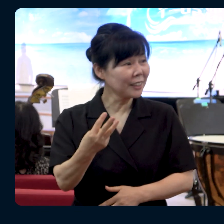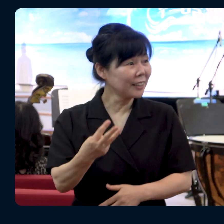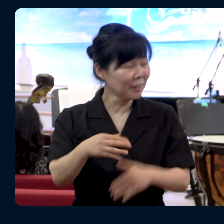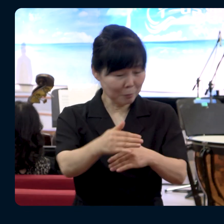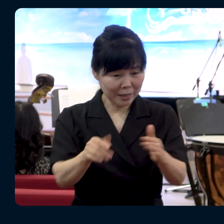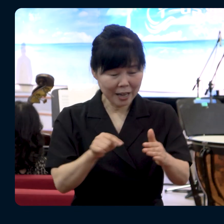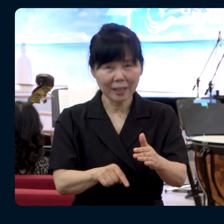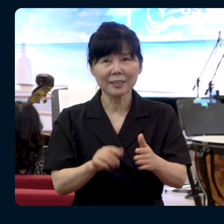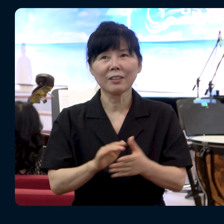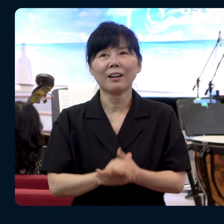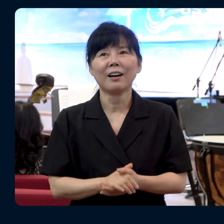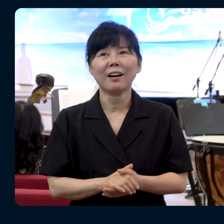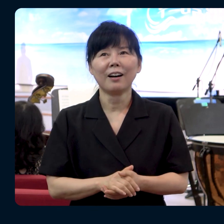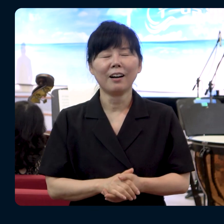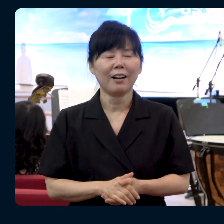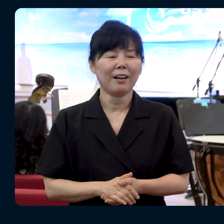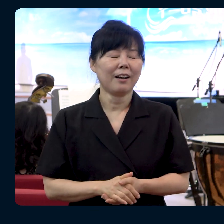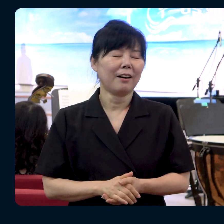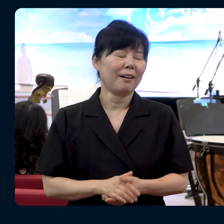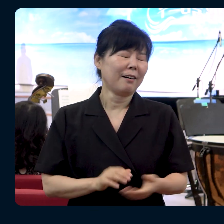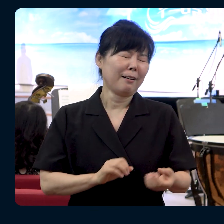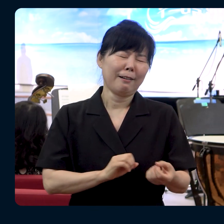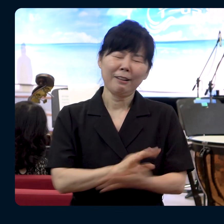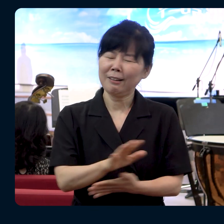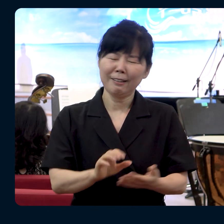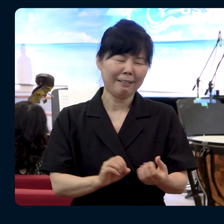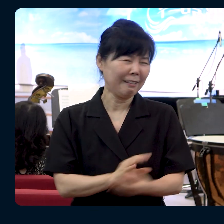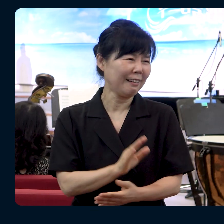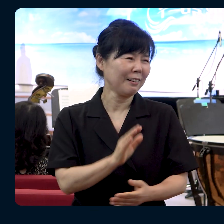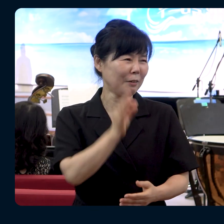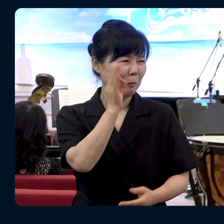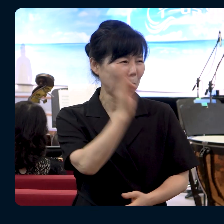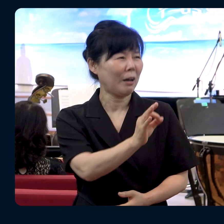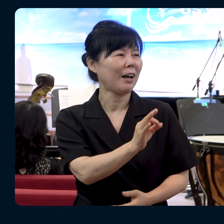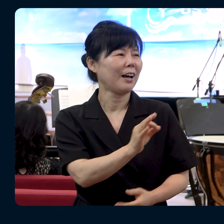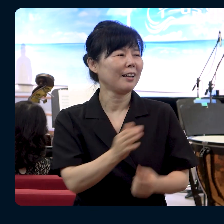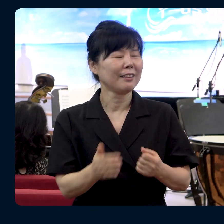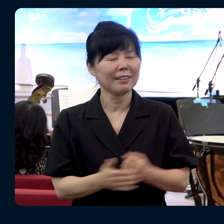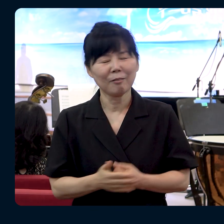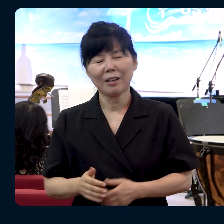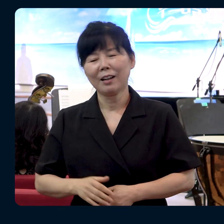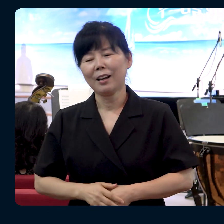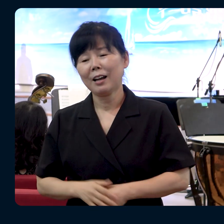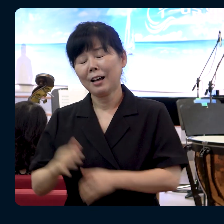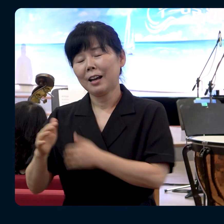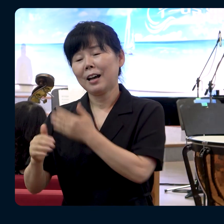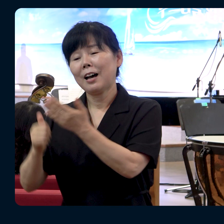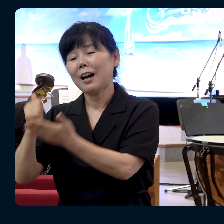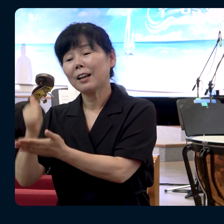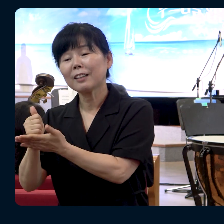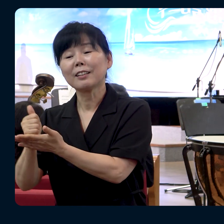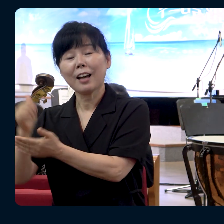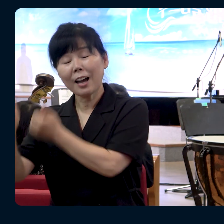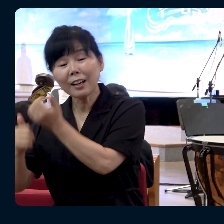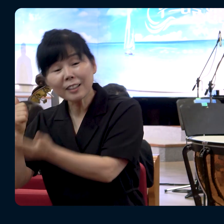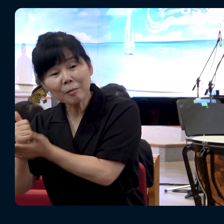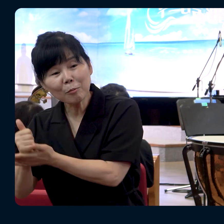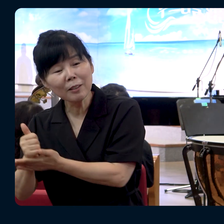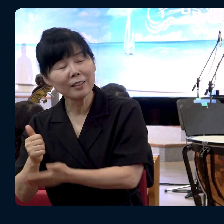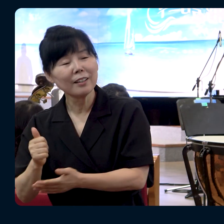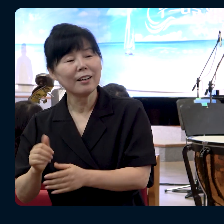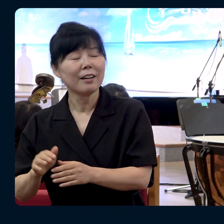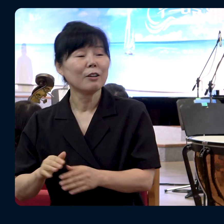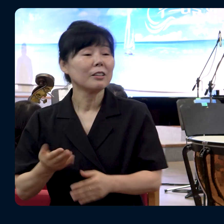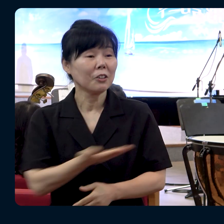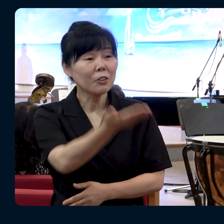그대로 있는 거죠. 하나님은 우리를 있는 모습 그대로 사랑하시는데 그들은 이렇게 있는 모습 그대로인데